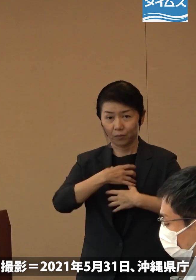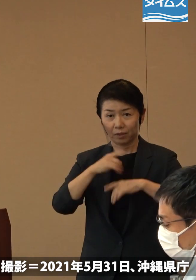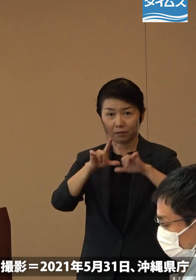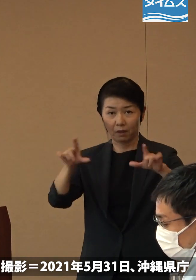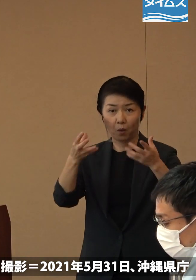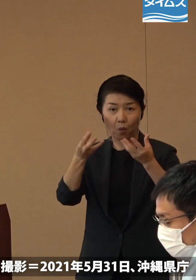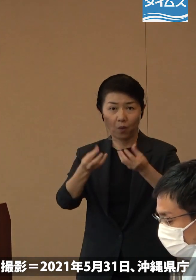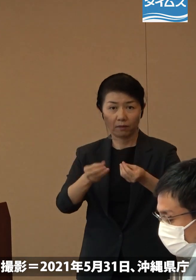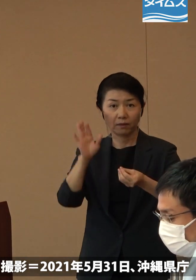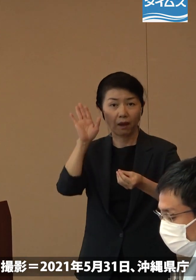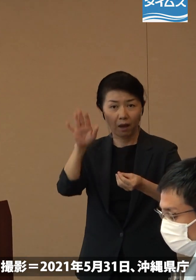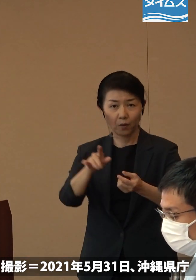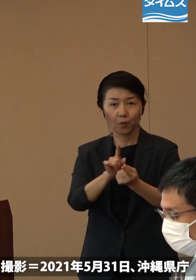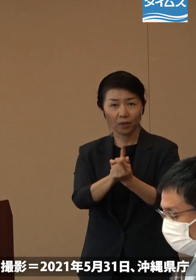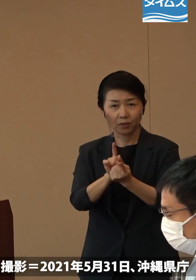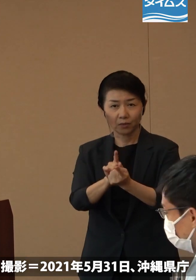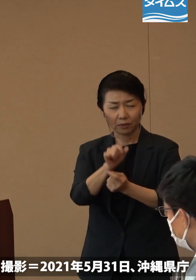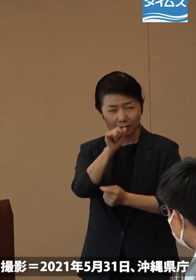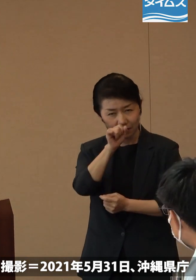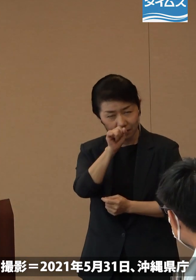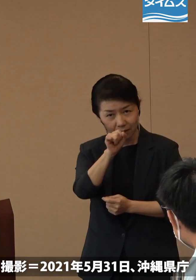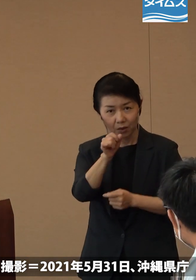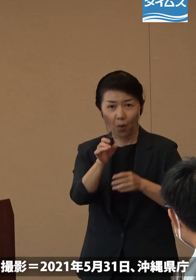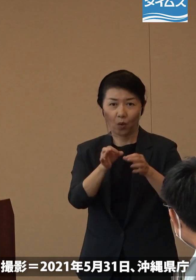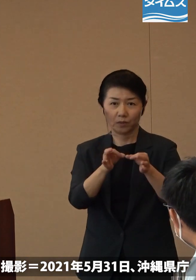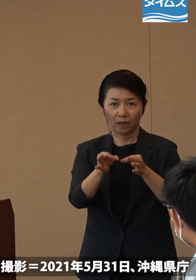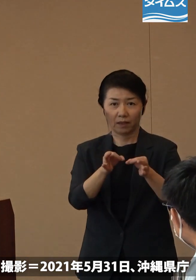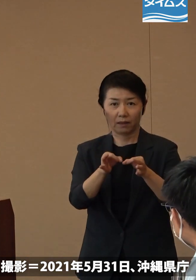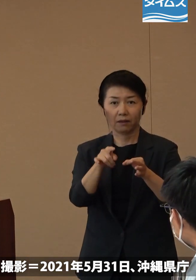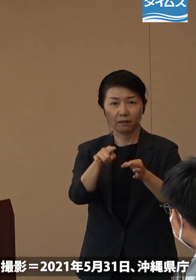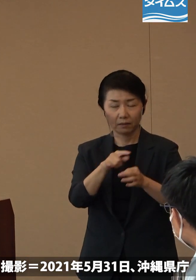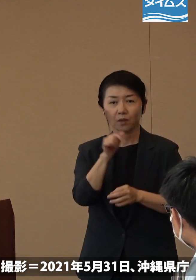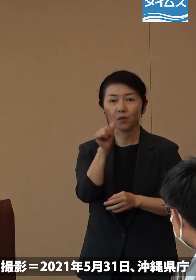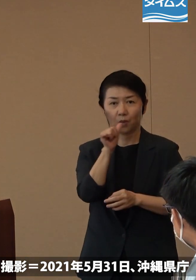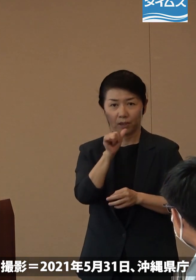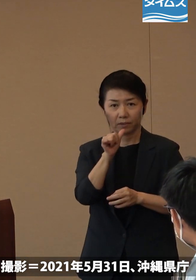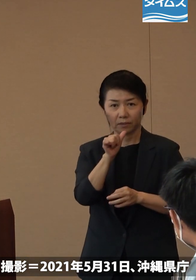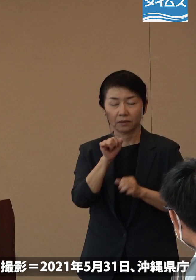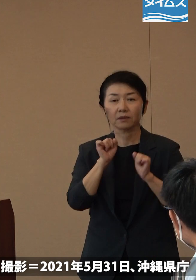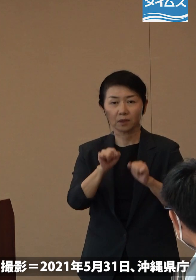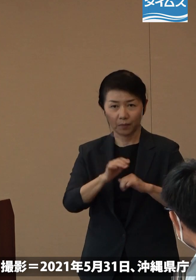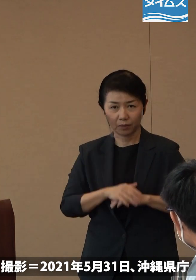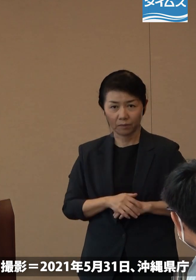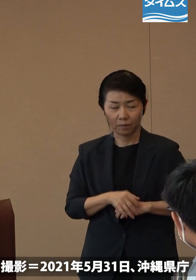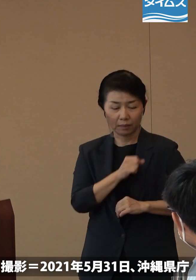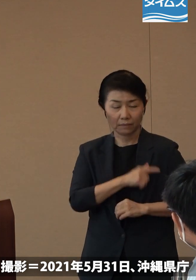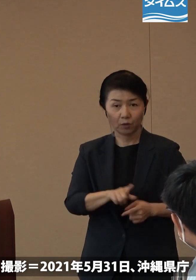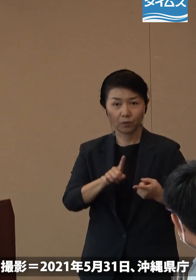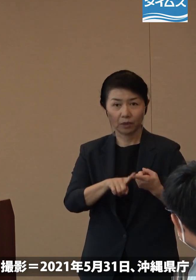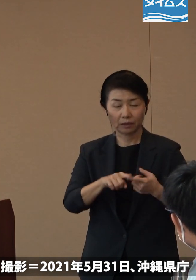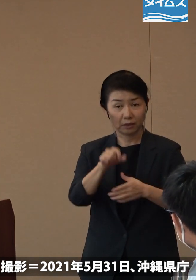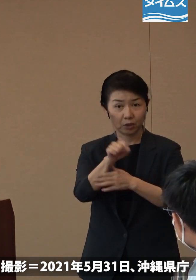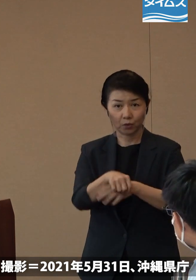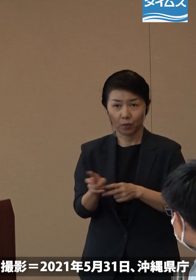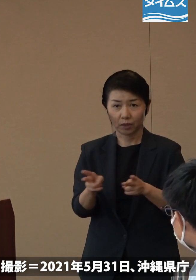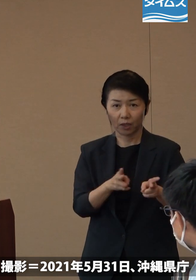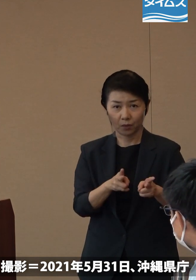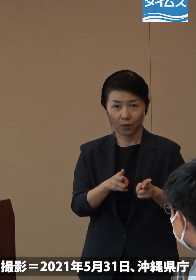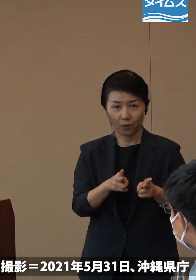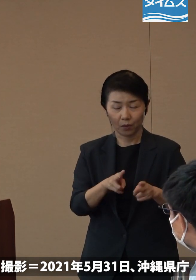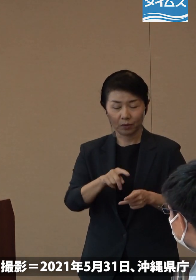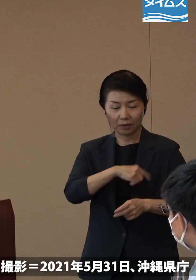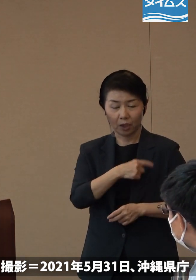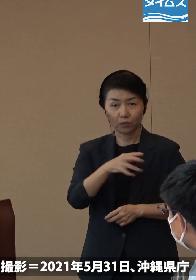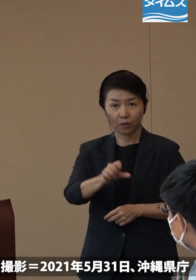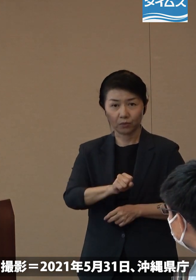には、対策の有料店舗として紹介をしてまいりたいと思います。積極的に認証を取得いただきますようよろしくお願いいた